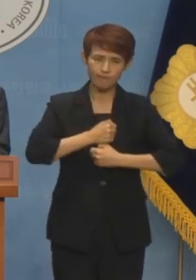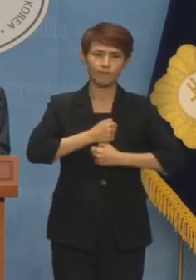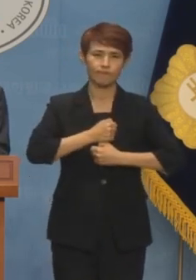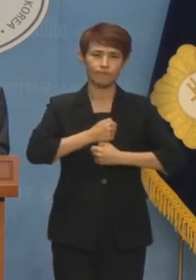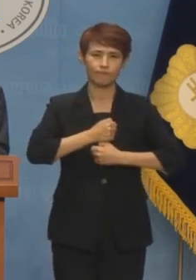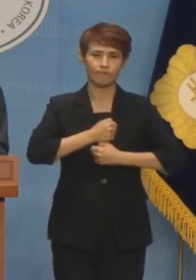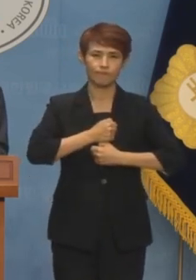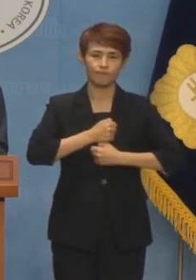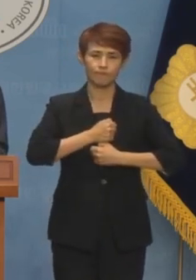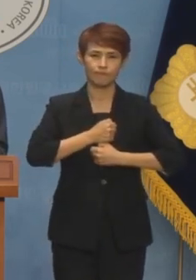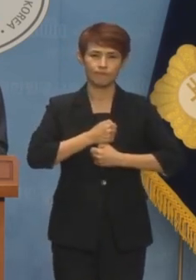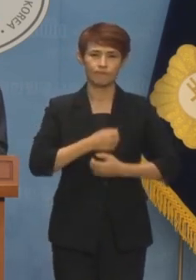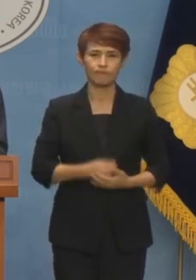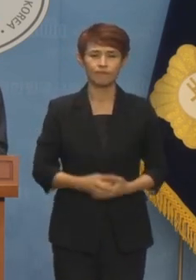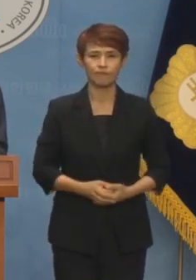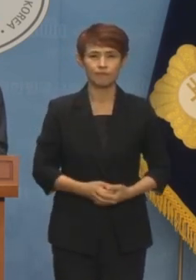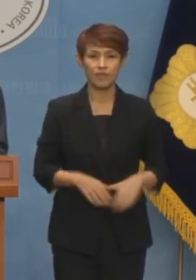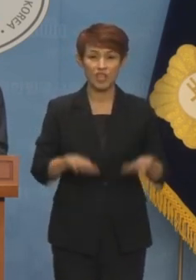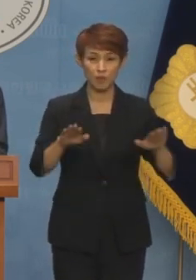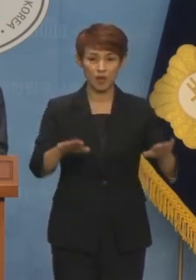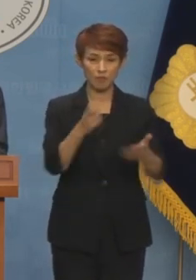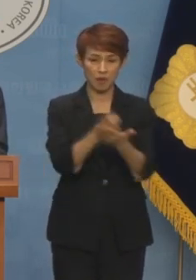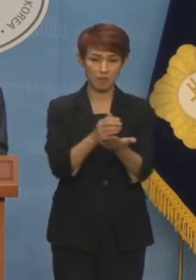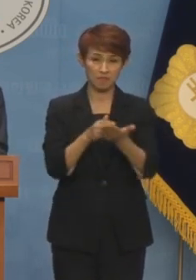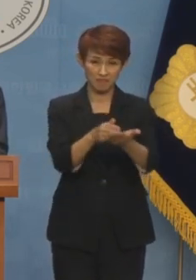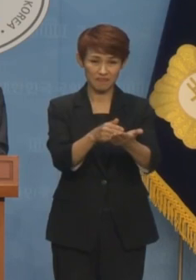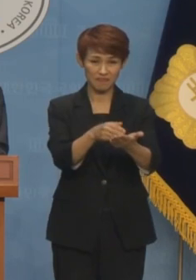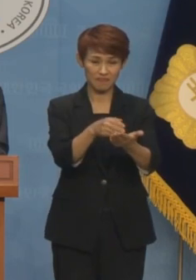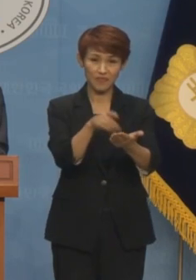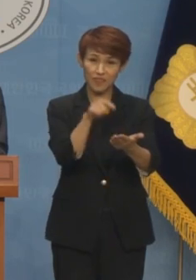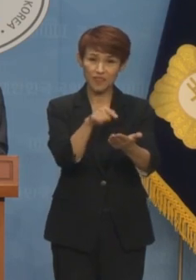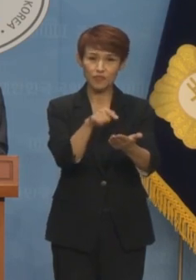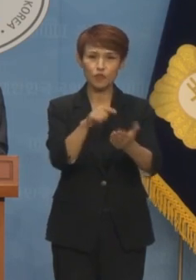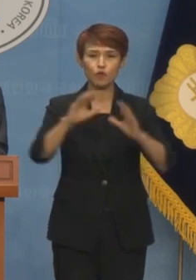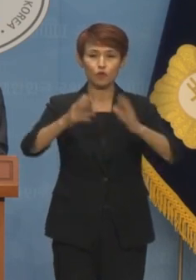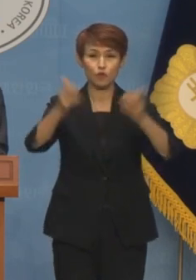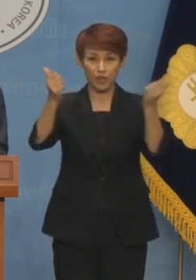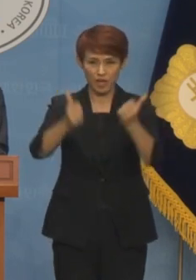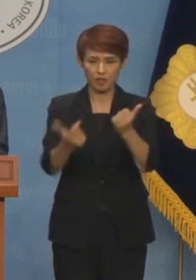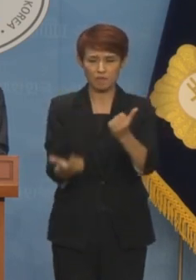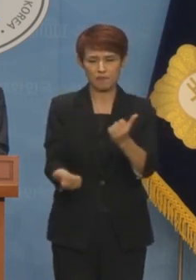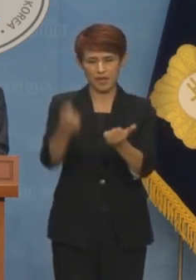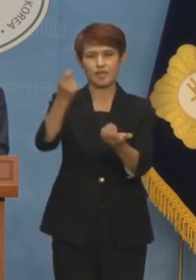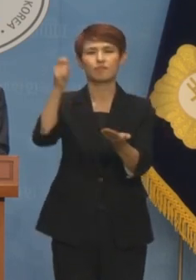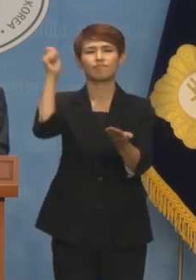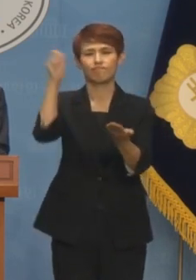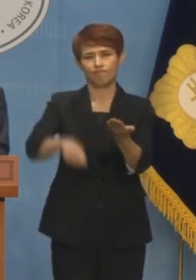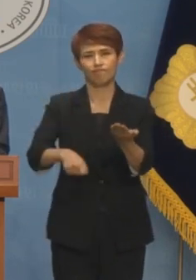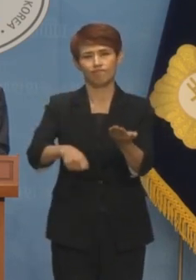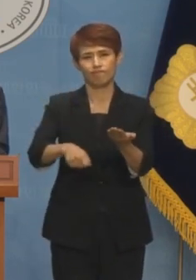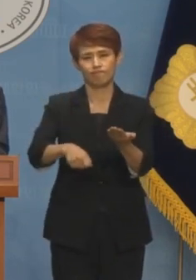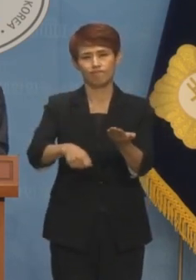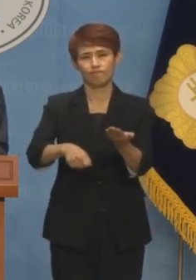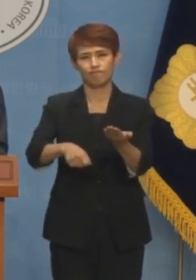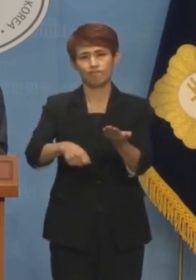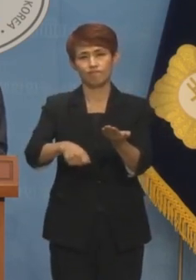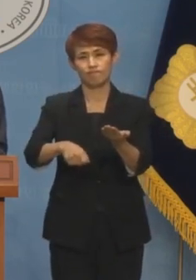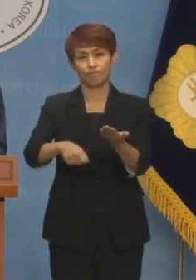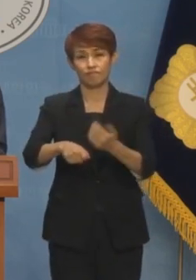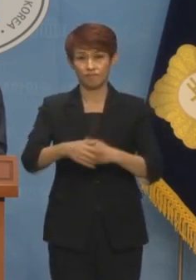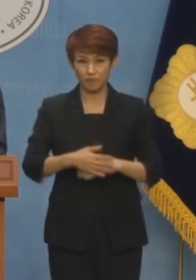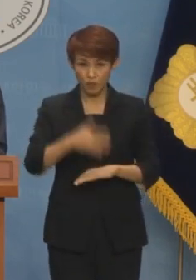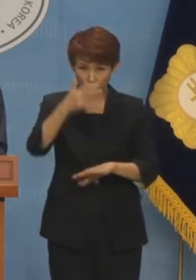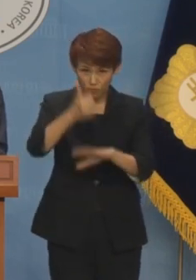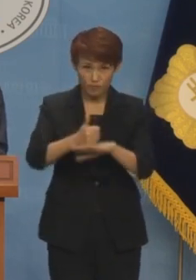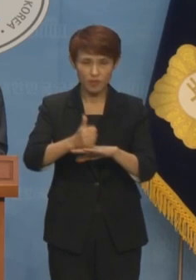차례입니다. 이번에 발의한 학생인권법이 국회에서 조속히 통과되어서 학생인권